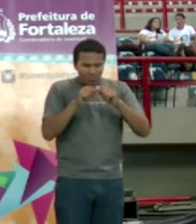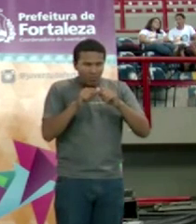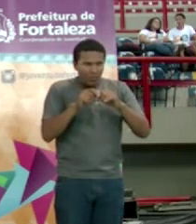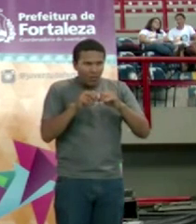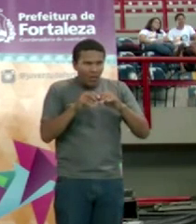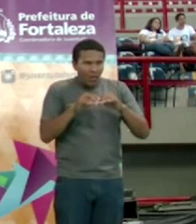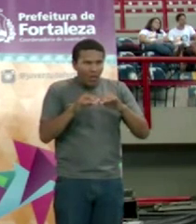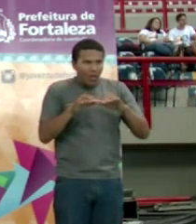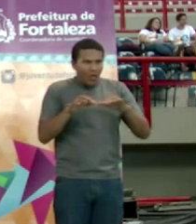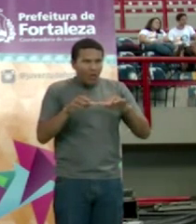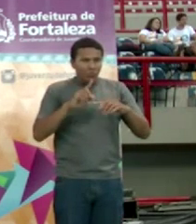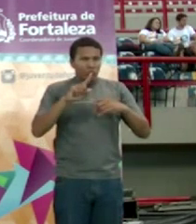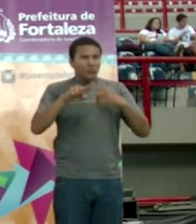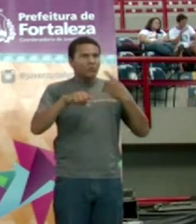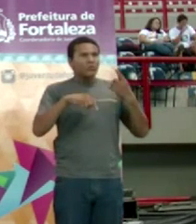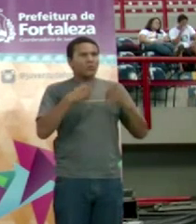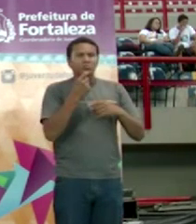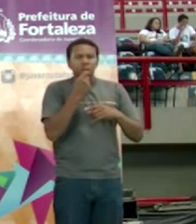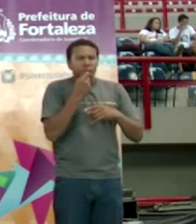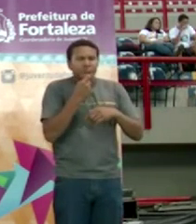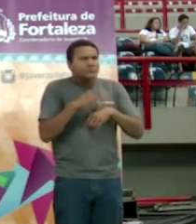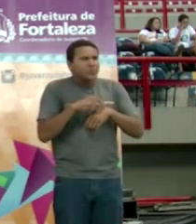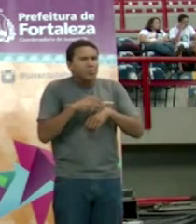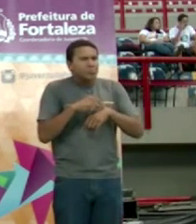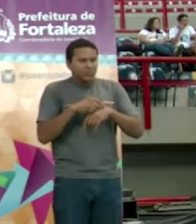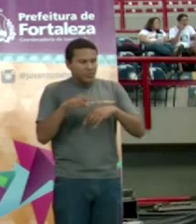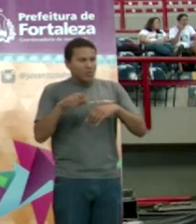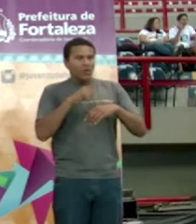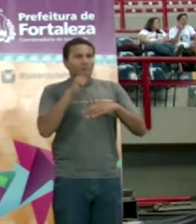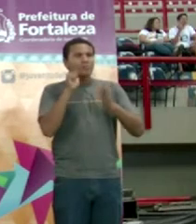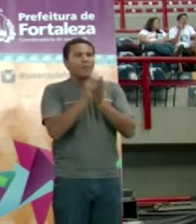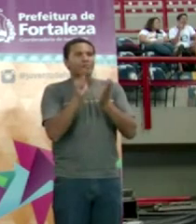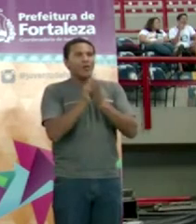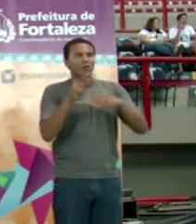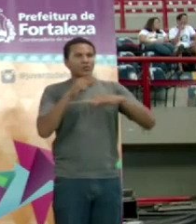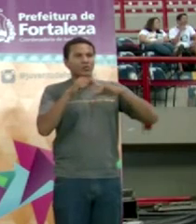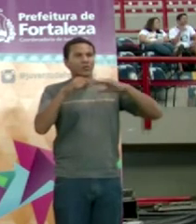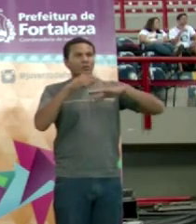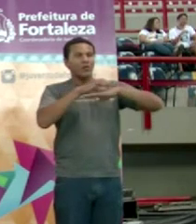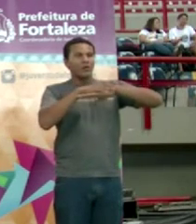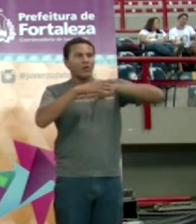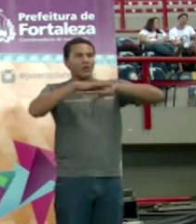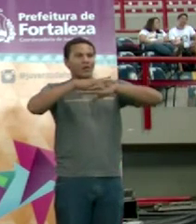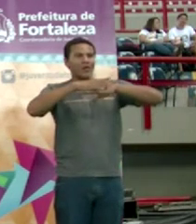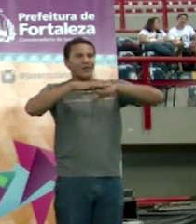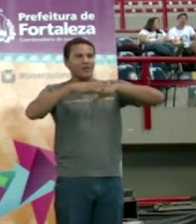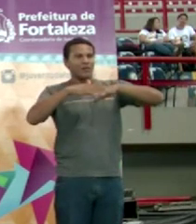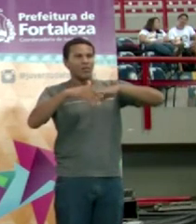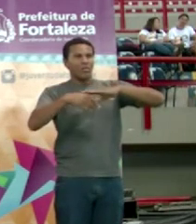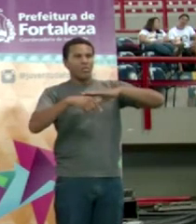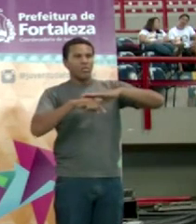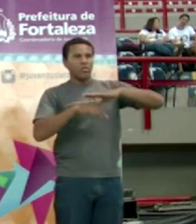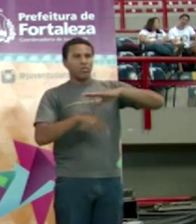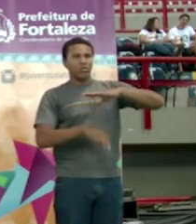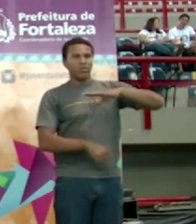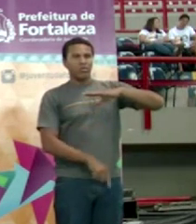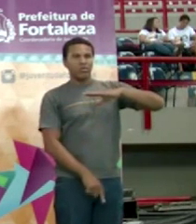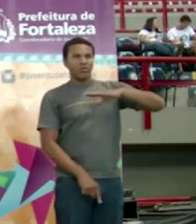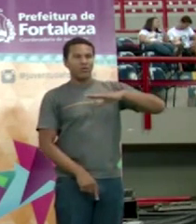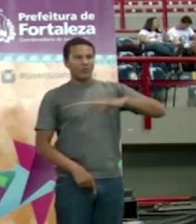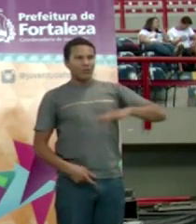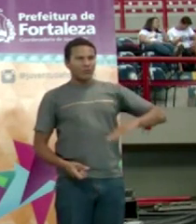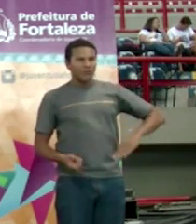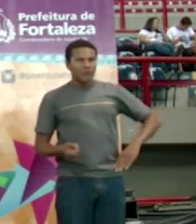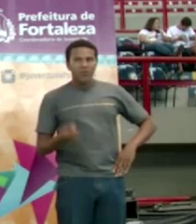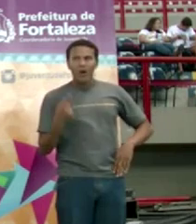vão afundar. Por que que os papéis vão afundar? Porque o detergente vai quebrar essa tensão superficial da água.